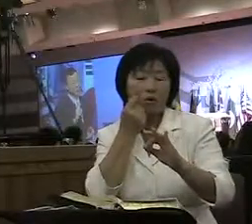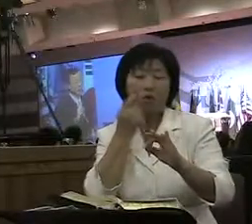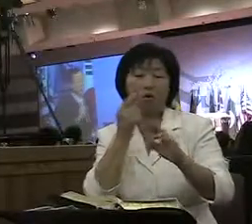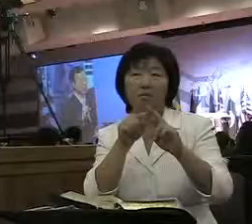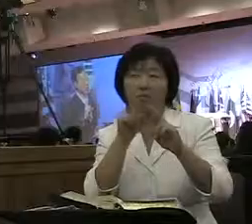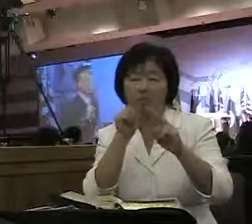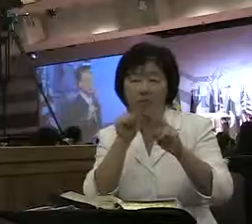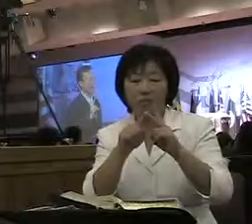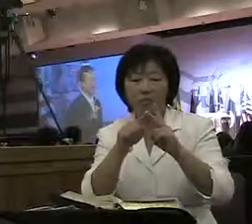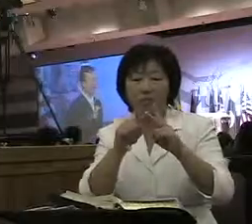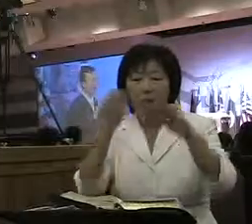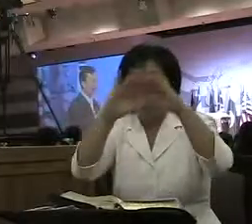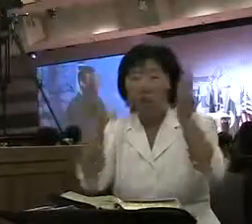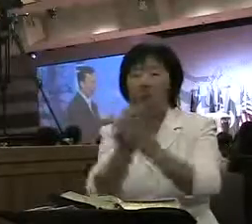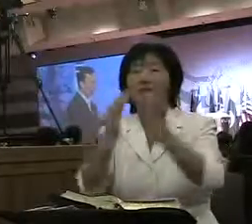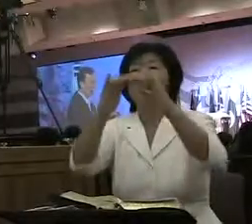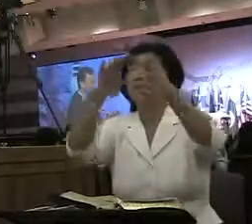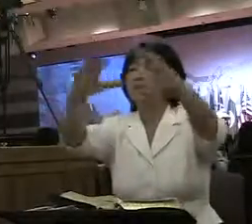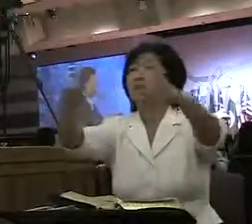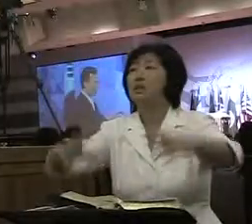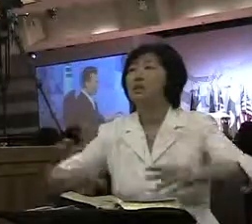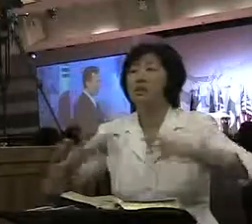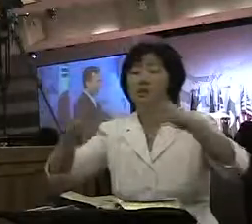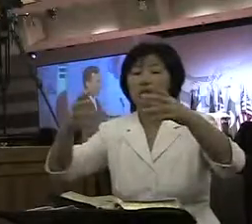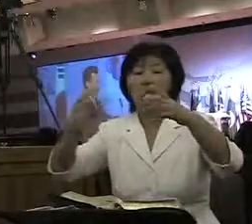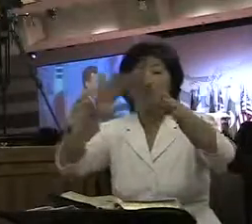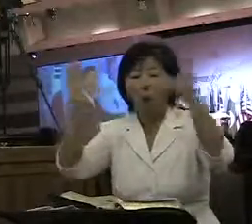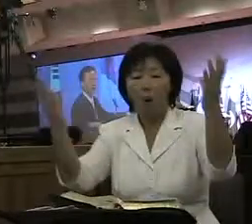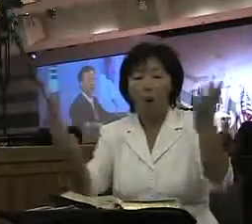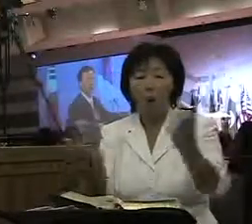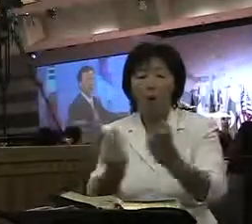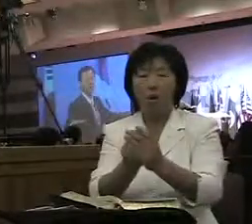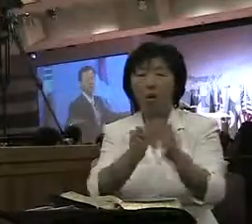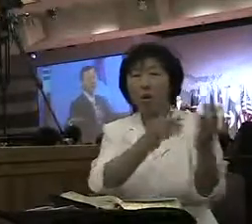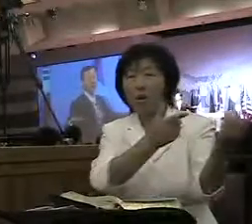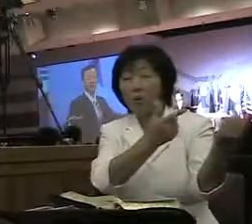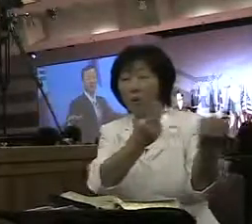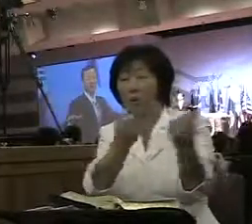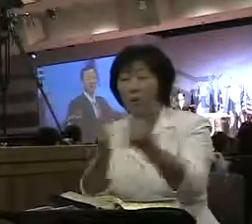오래전 지구에 있는 모든 사람들은 이 지구가 평평한 줄 알았죠.